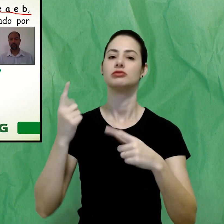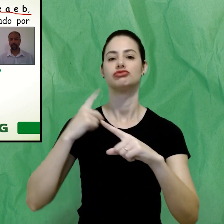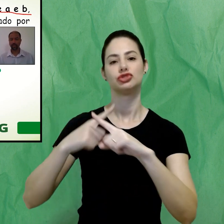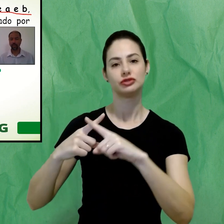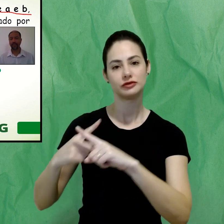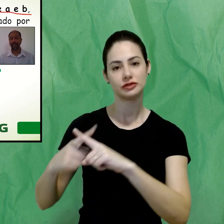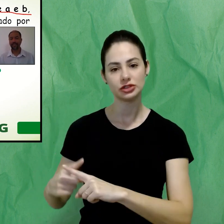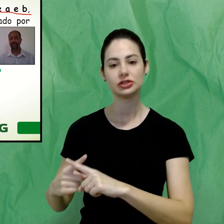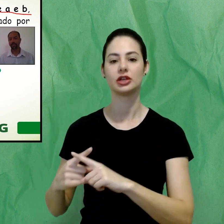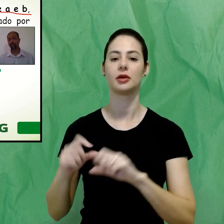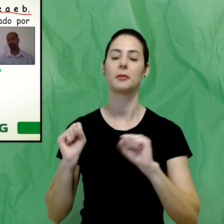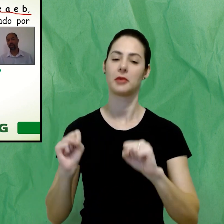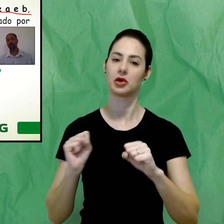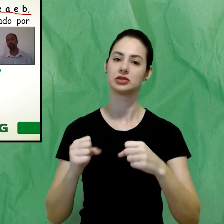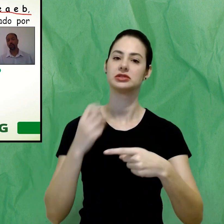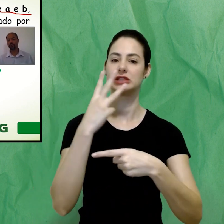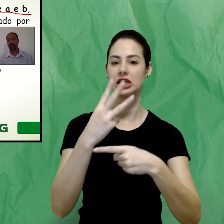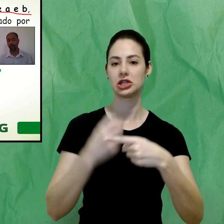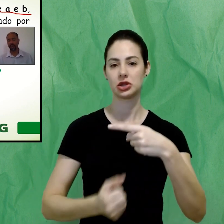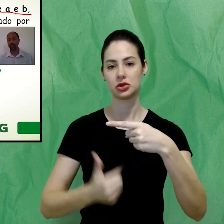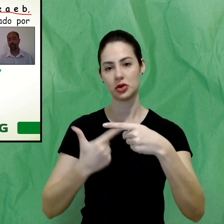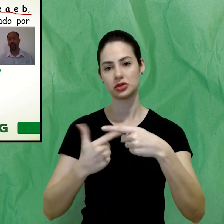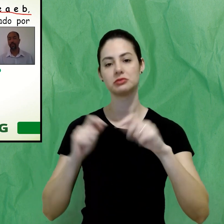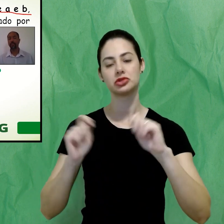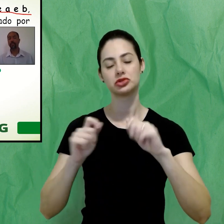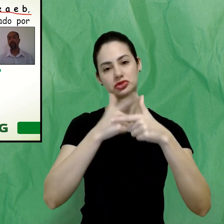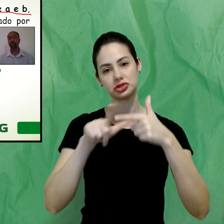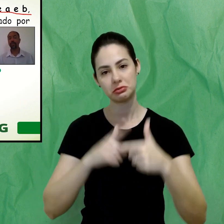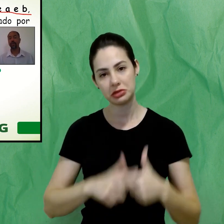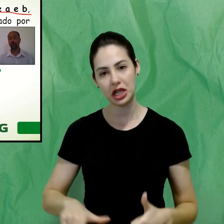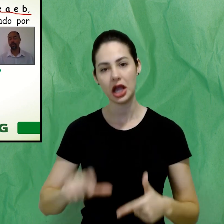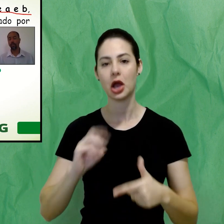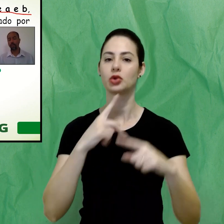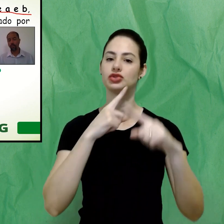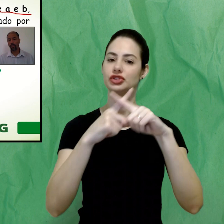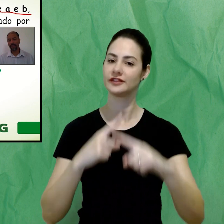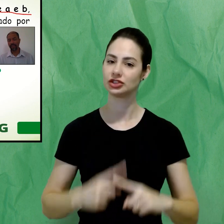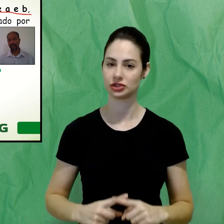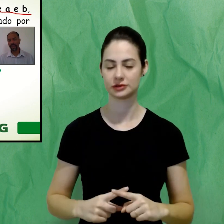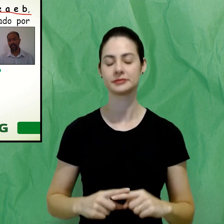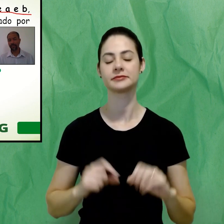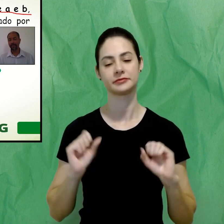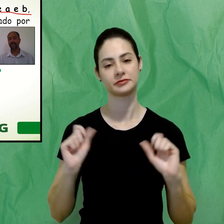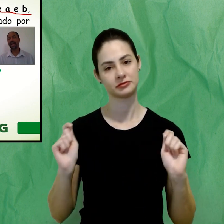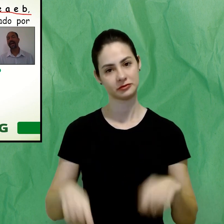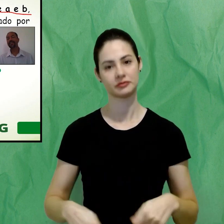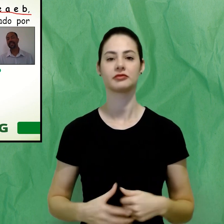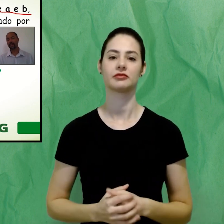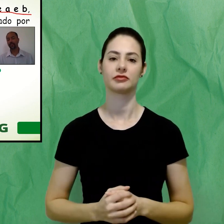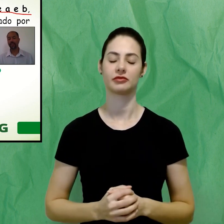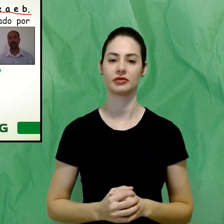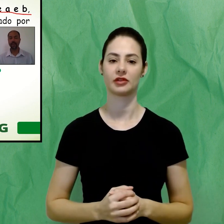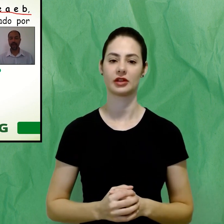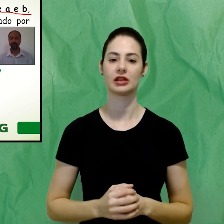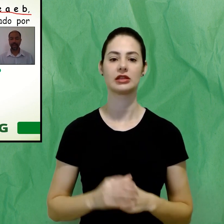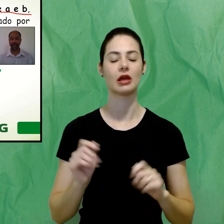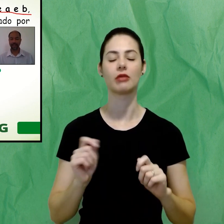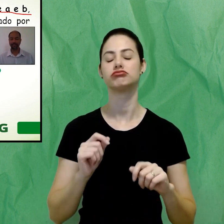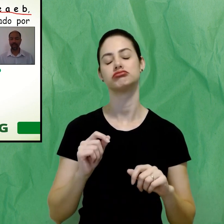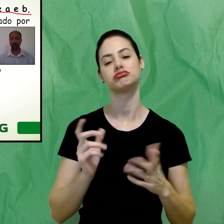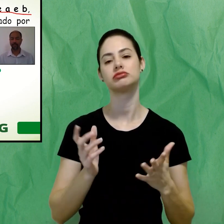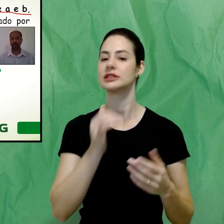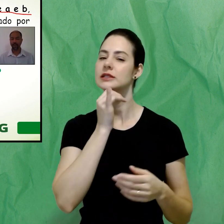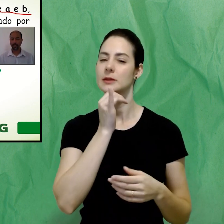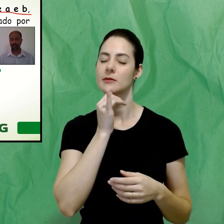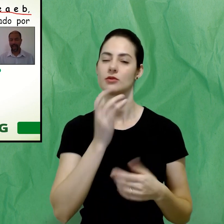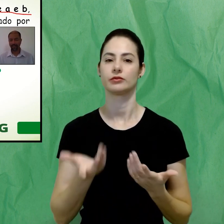os termos, o antecessor e o consequente, por um número comum entre eles, que a razão não é